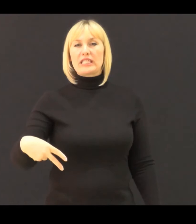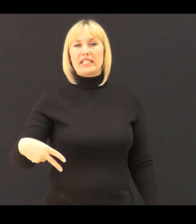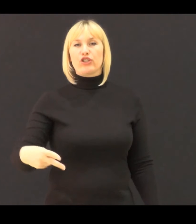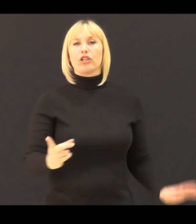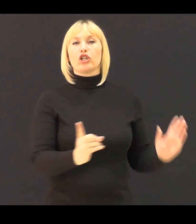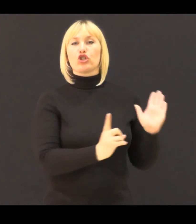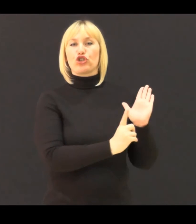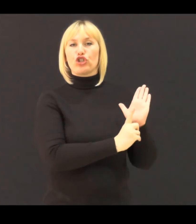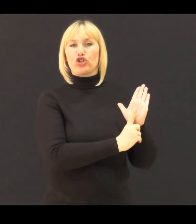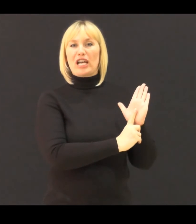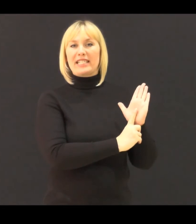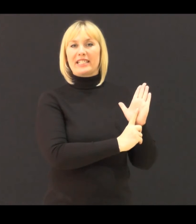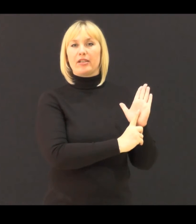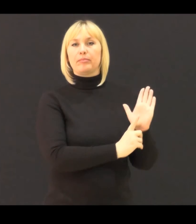Douăzeci și șase.